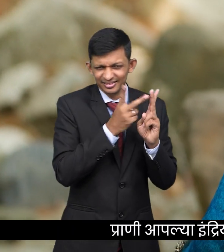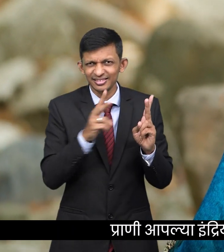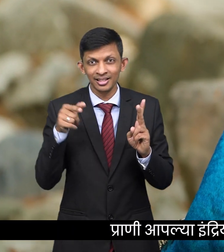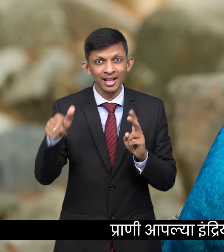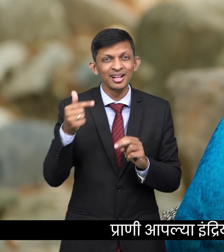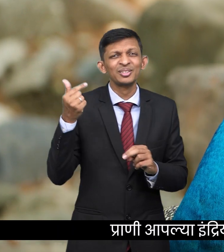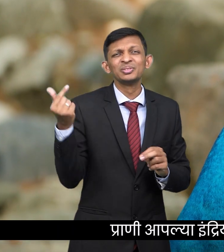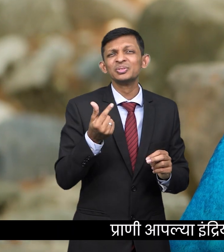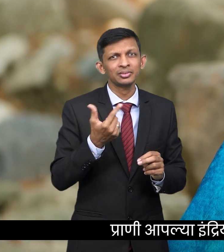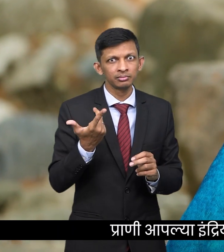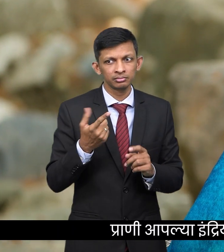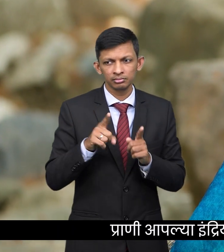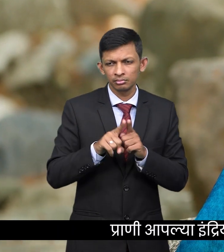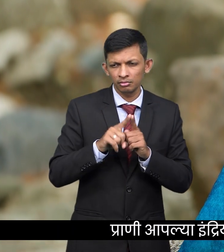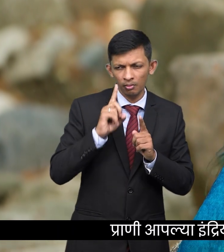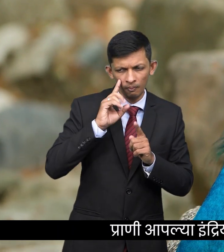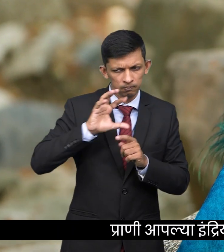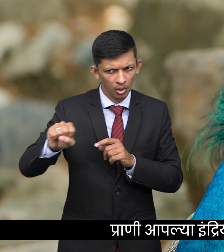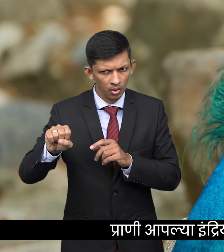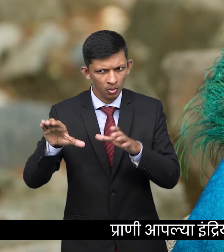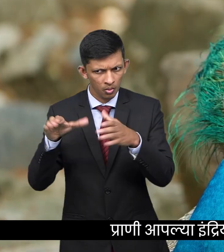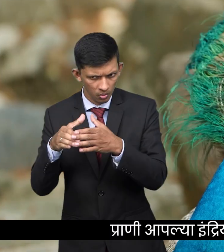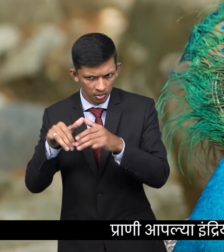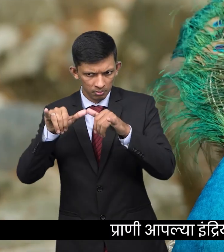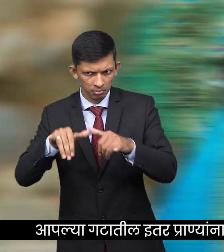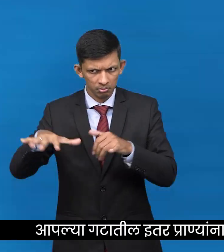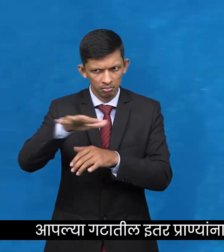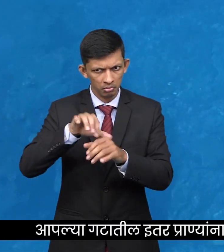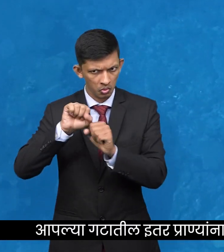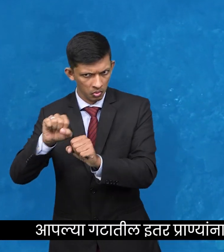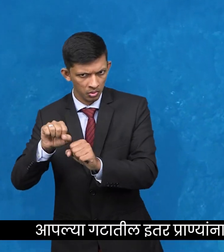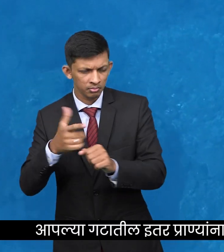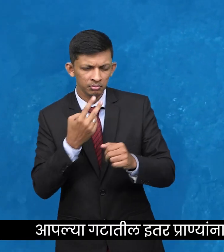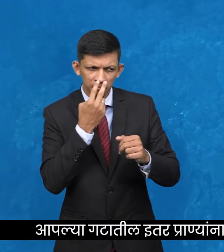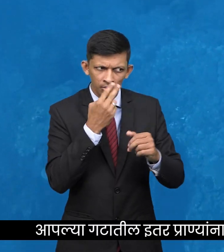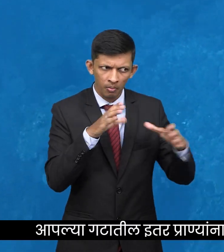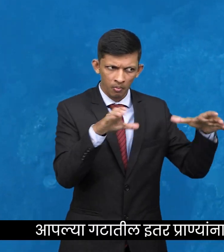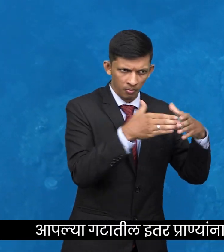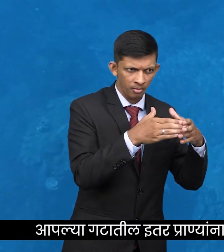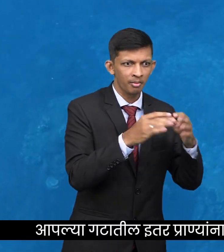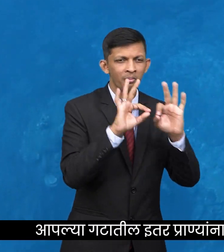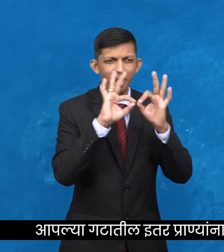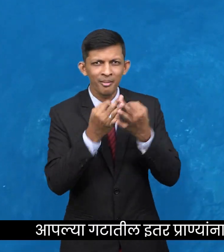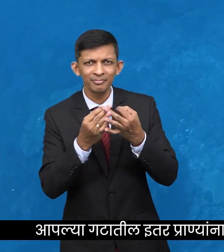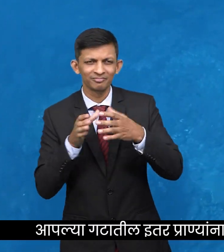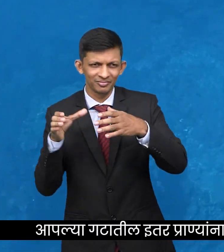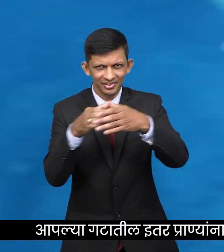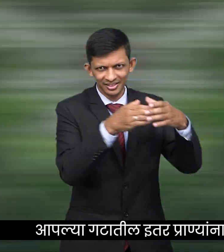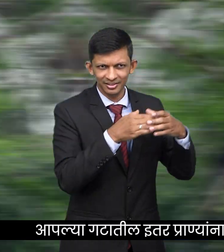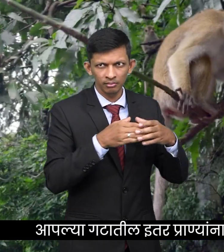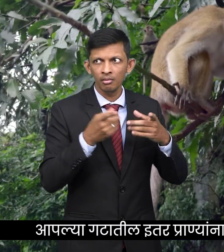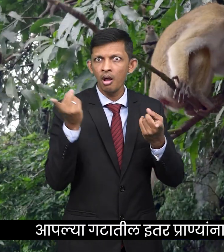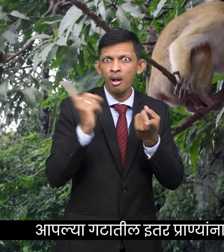प्राणी आपल्या इंद्रियांचा वापर जोडीदार शोधण्यासाठी, आपल्या गटातील इतर प्राण्यांना ओळखण्यासाठी